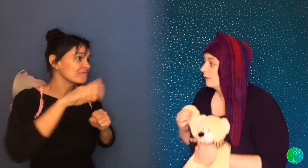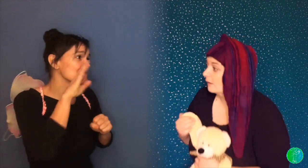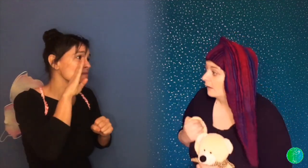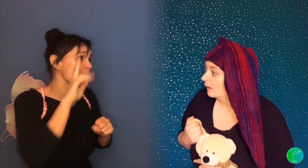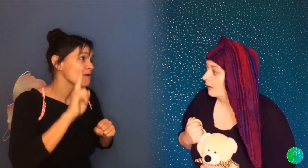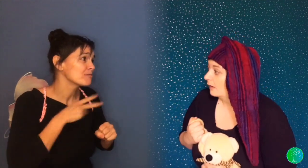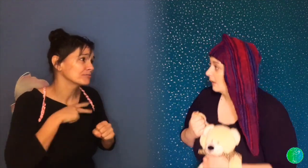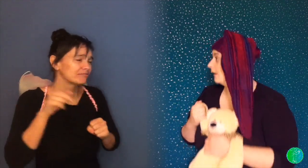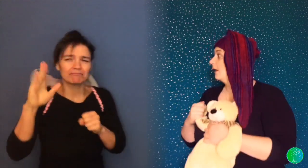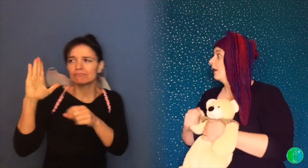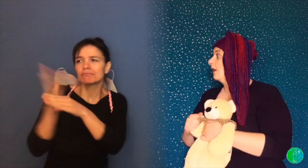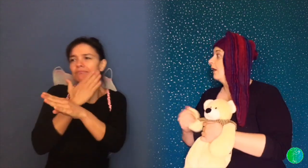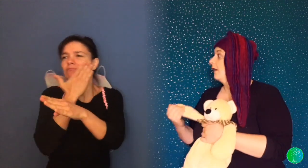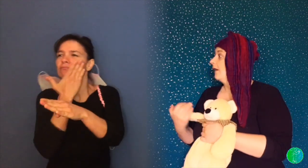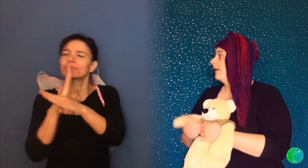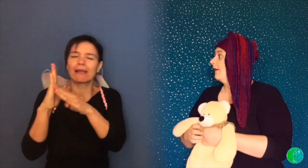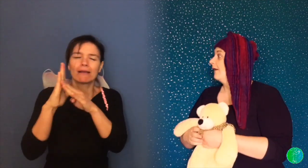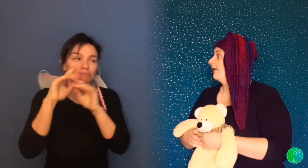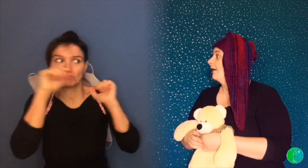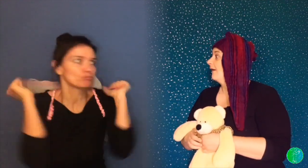va dormir dans sa roulotte.